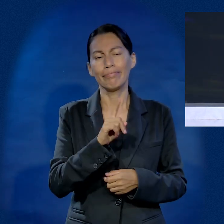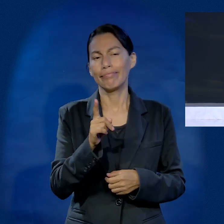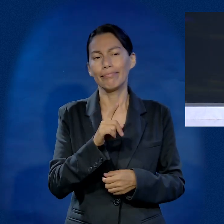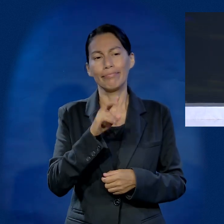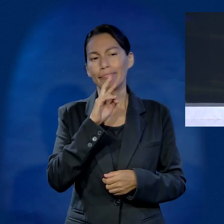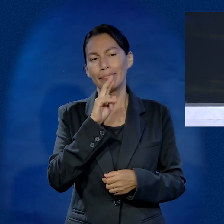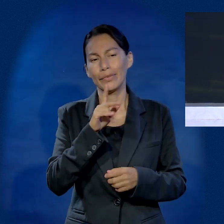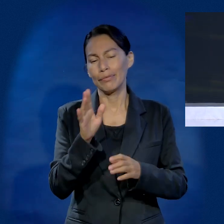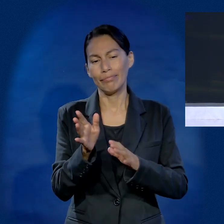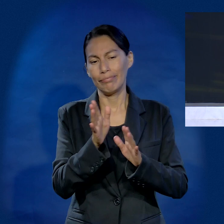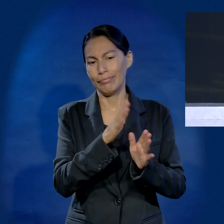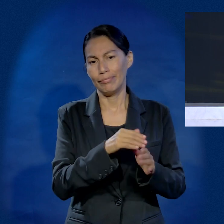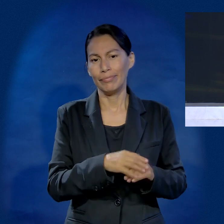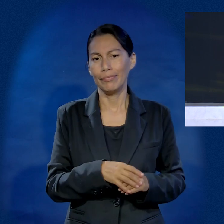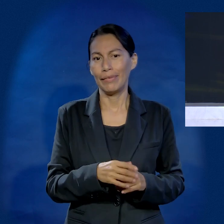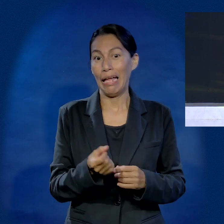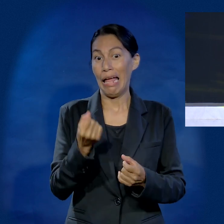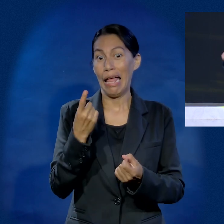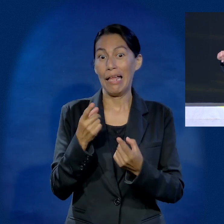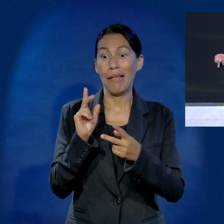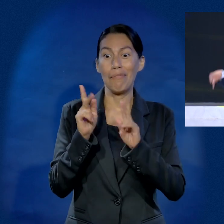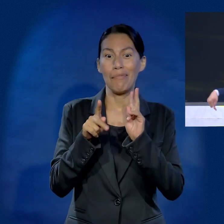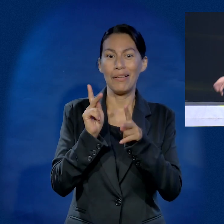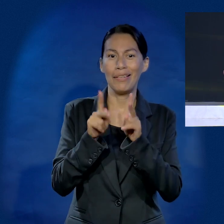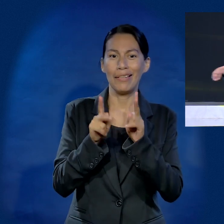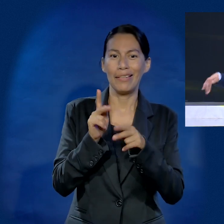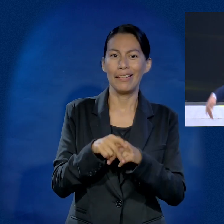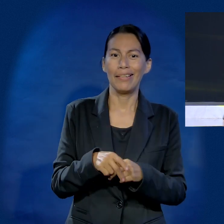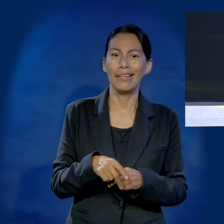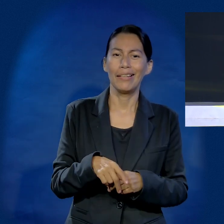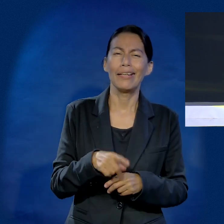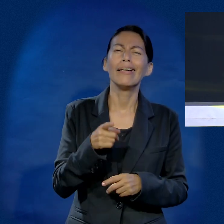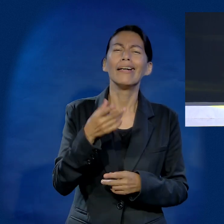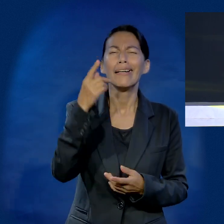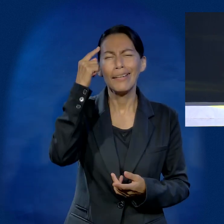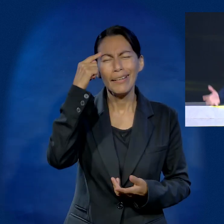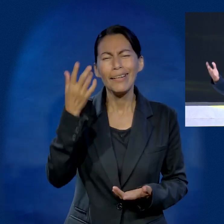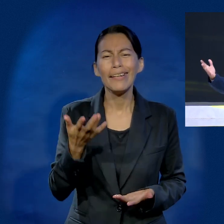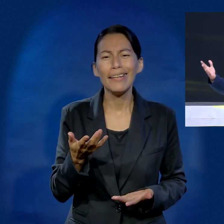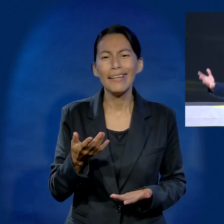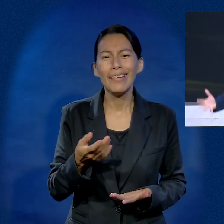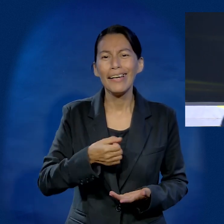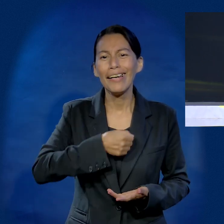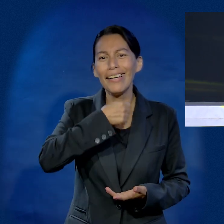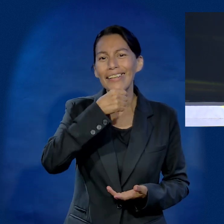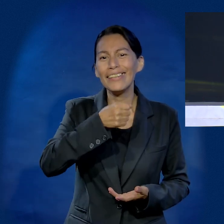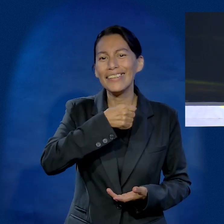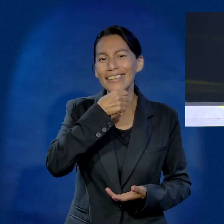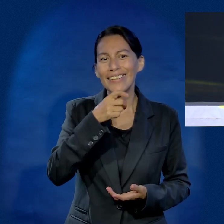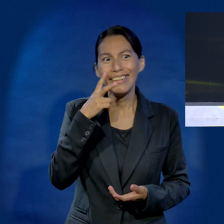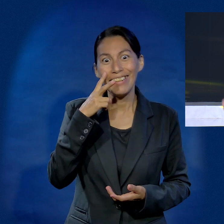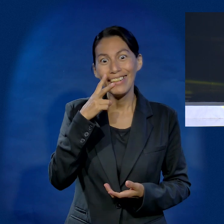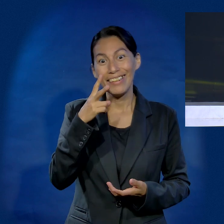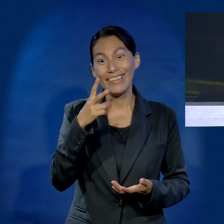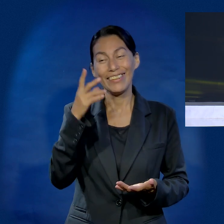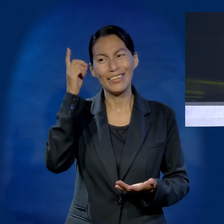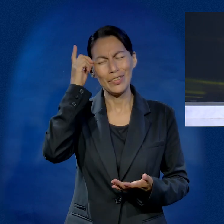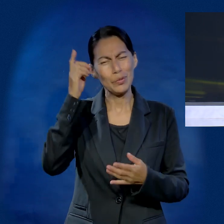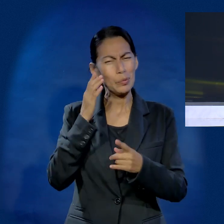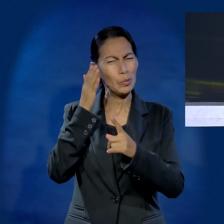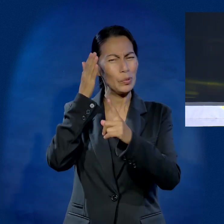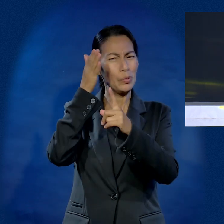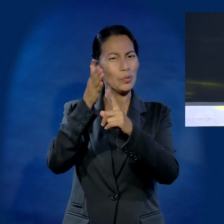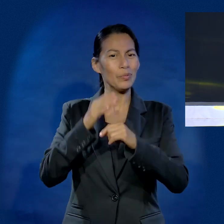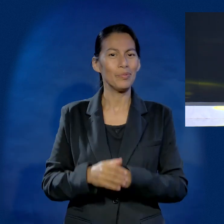Sí, estoy bien. No, usted no está bien, le vamos a mandar a alguien para que le haga plática. ¿Quién creen que mandaron? Esos